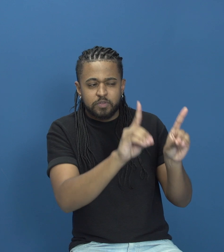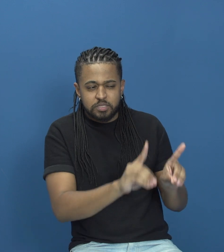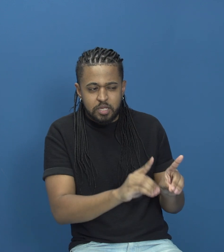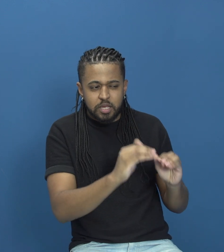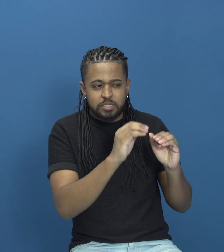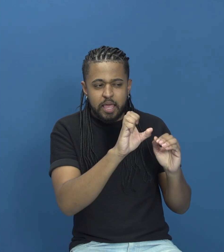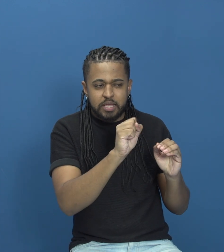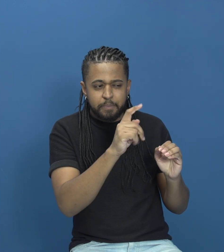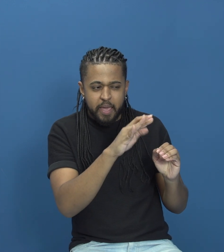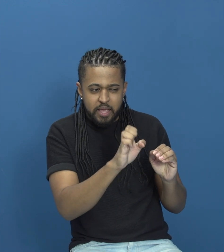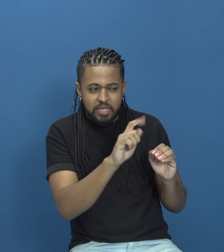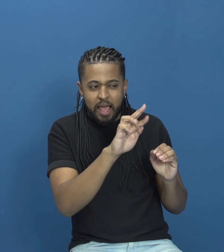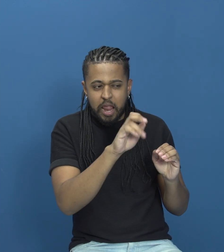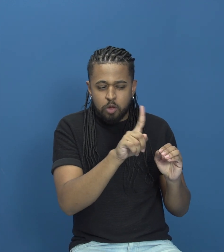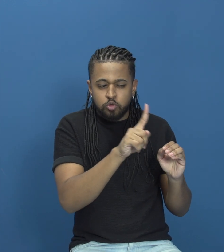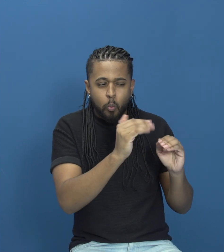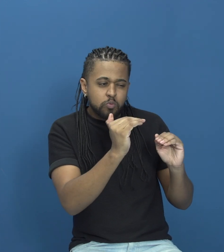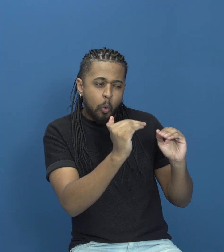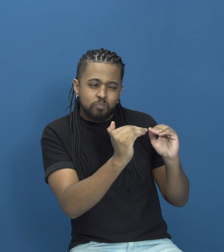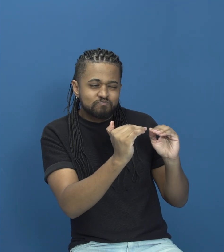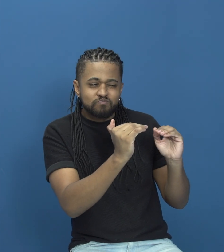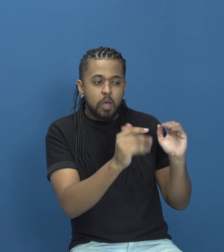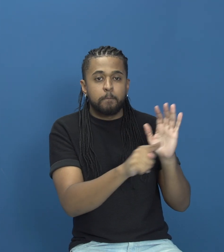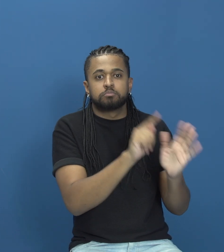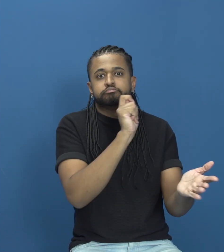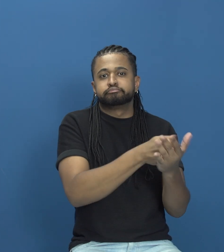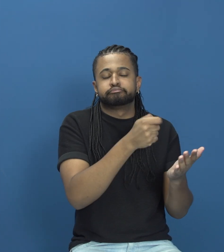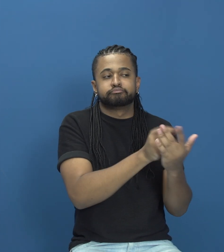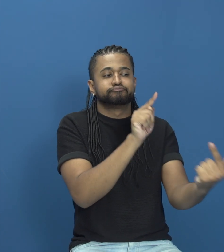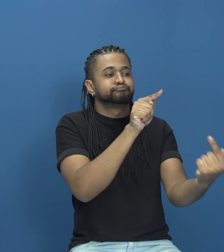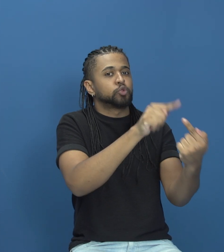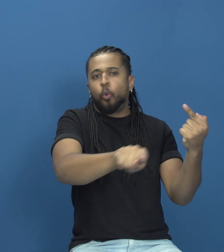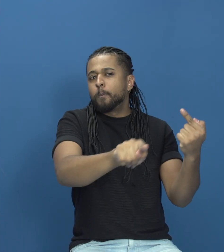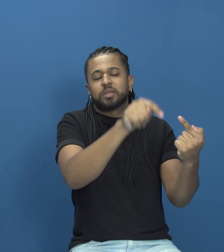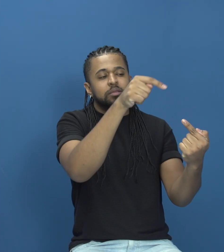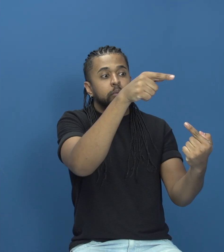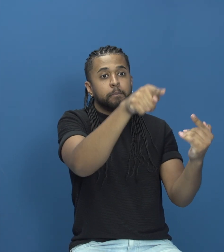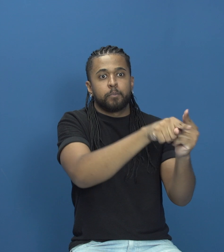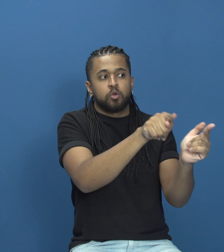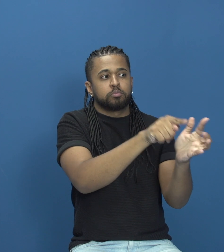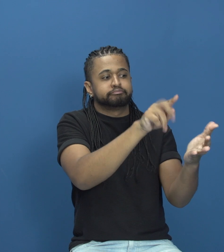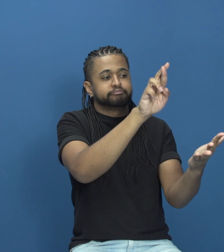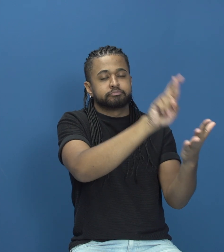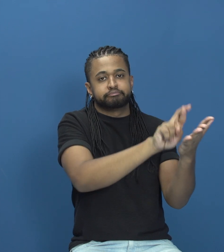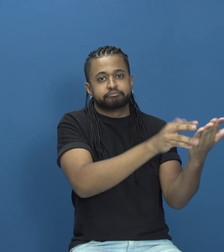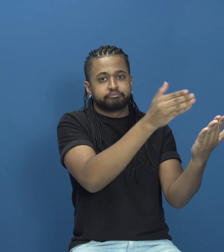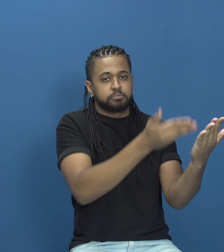deficiência não se enquadra nos requisitos obrigatórios para ingresso descrito no presente